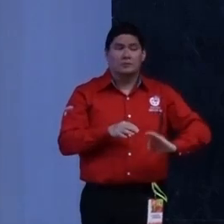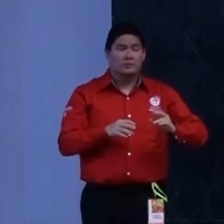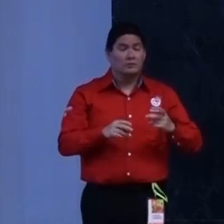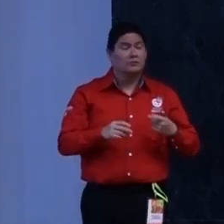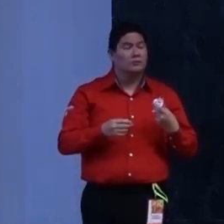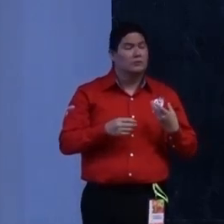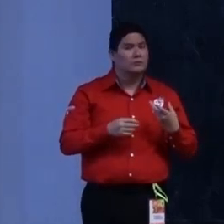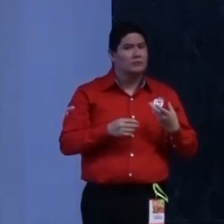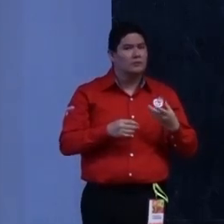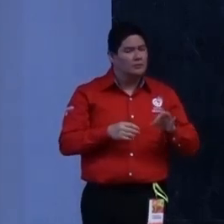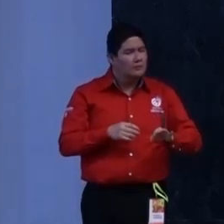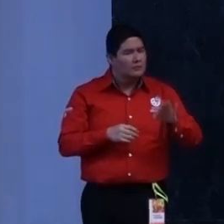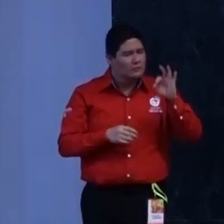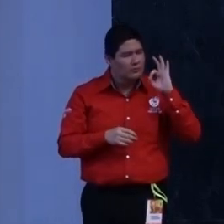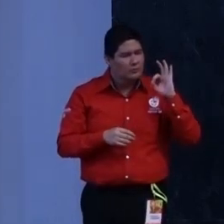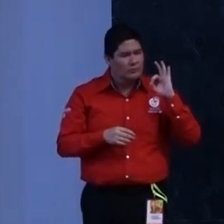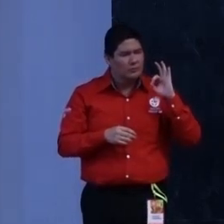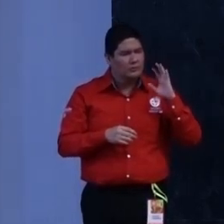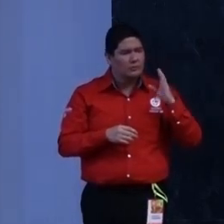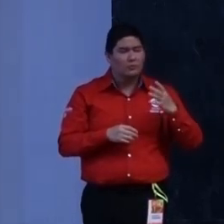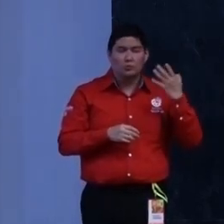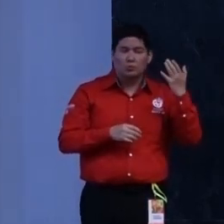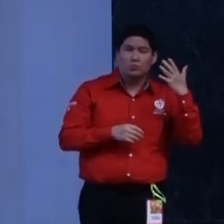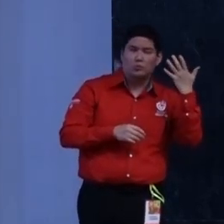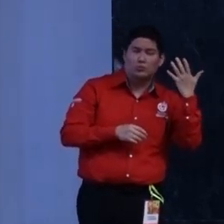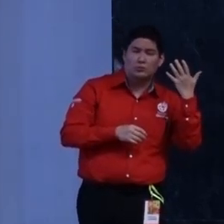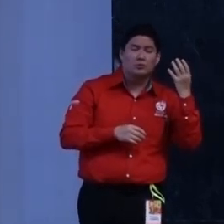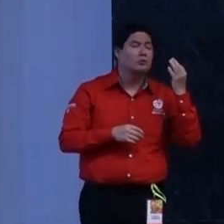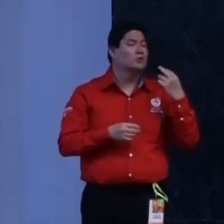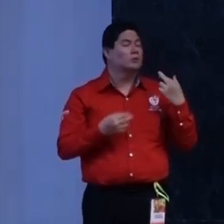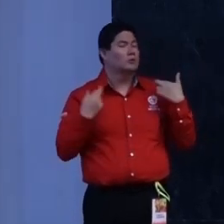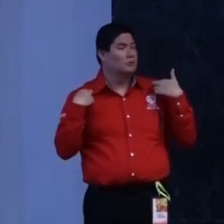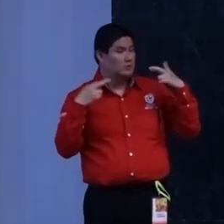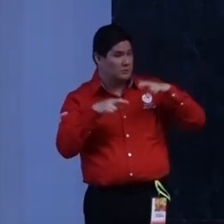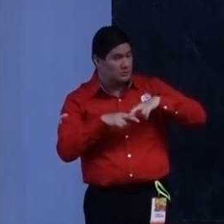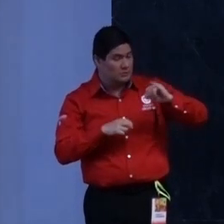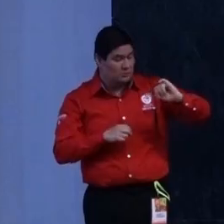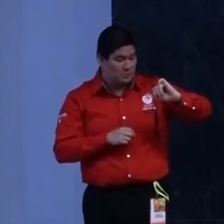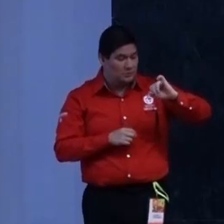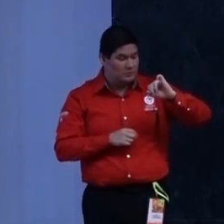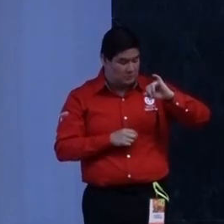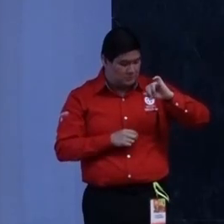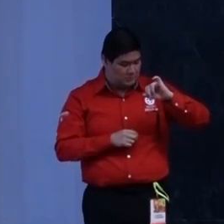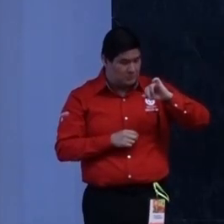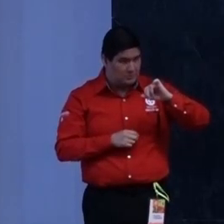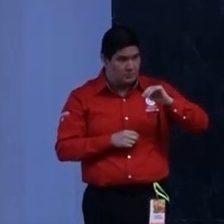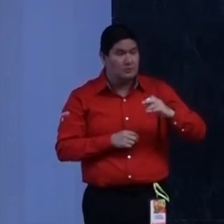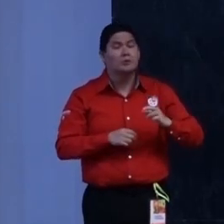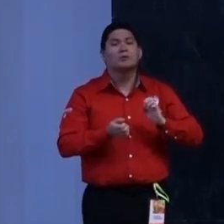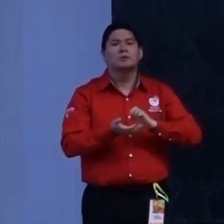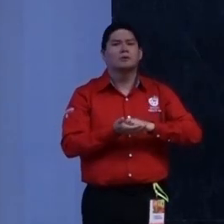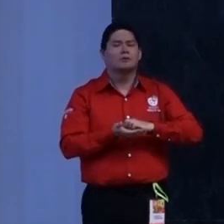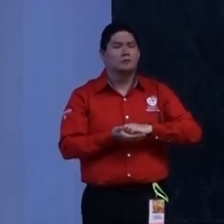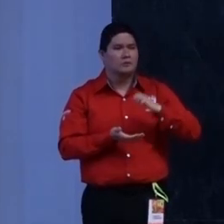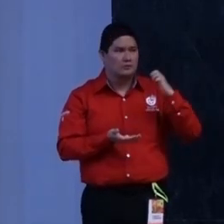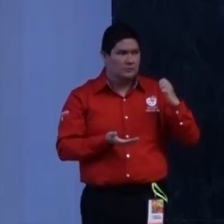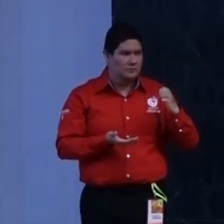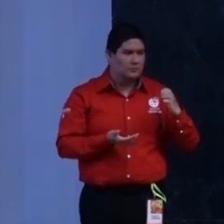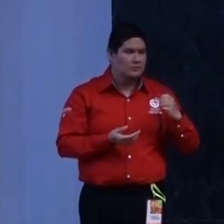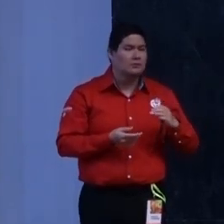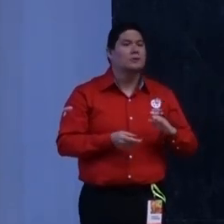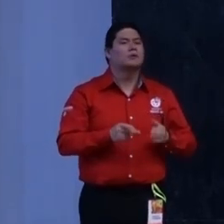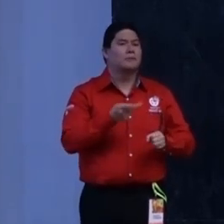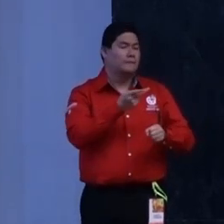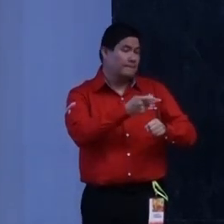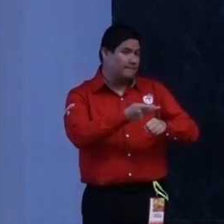encontrado 4 o 5 maestros que sí han tenido yo, por ejemplo, en la primaria iba